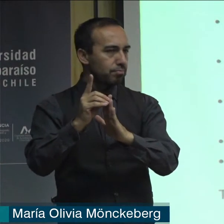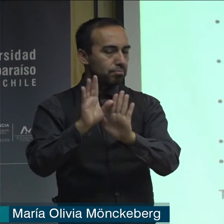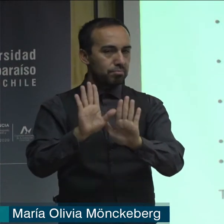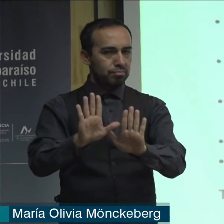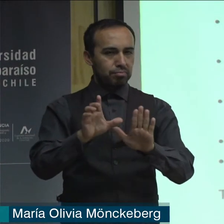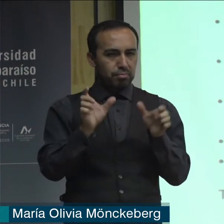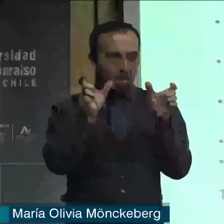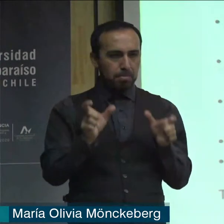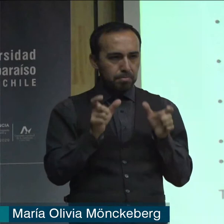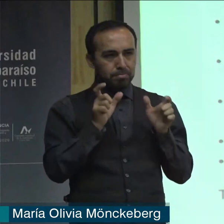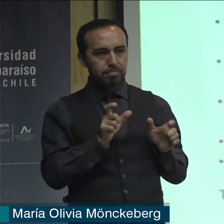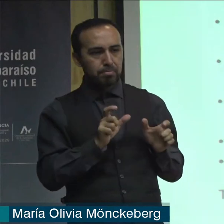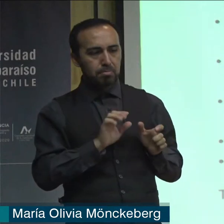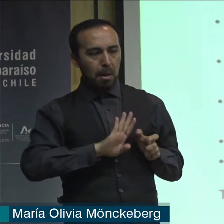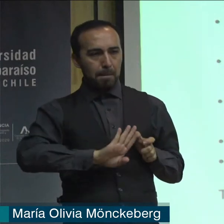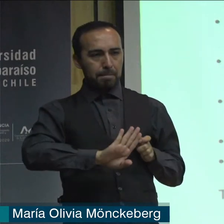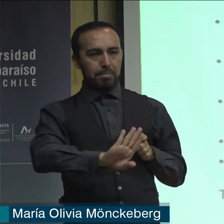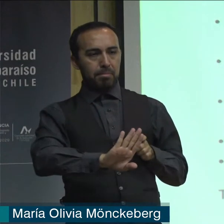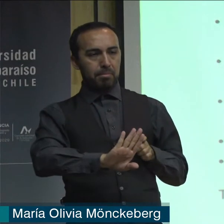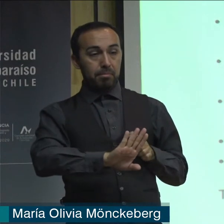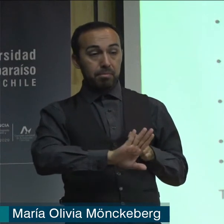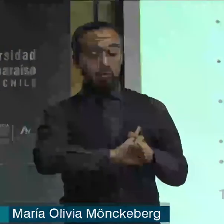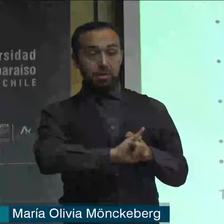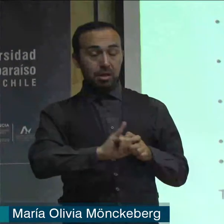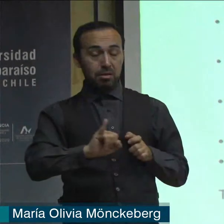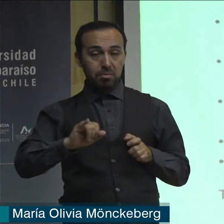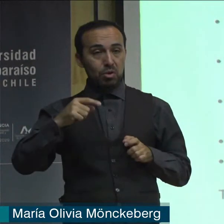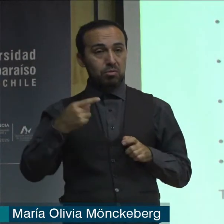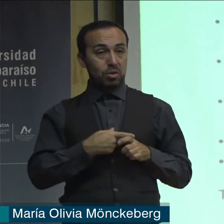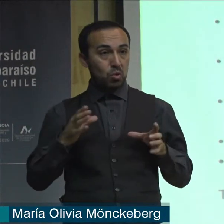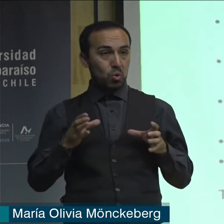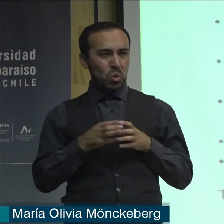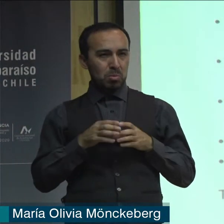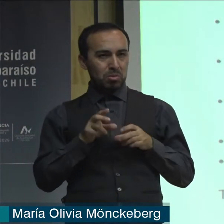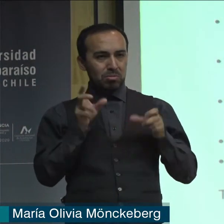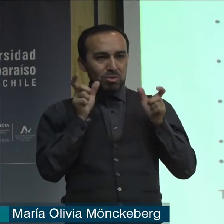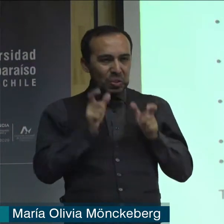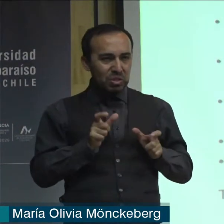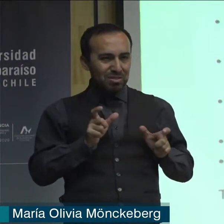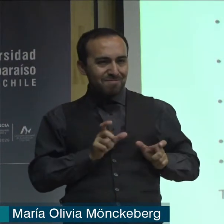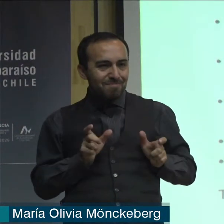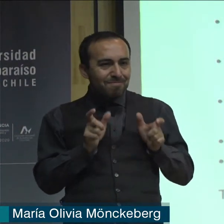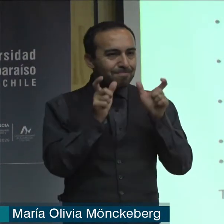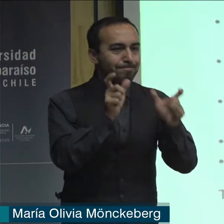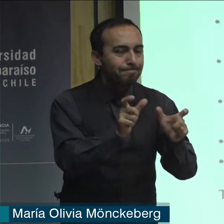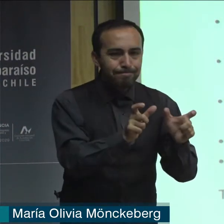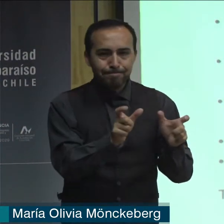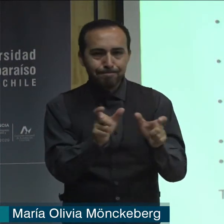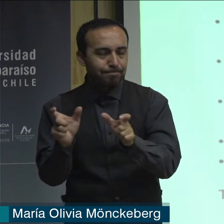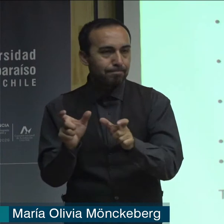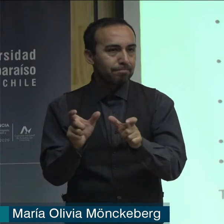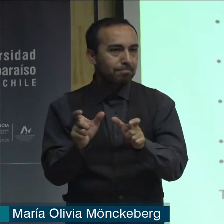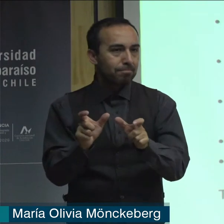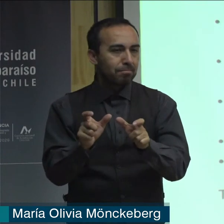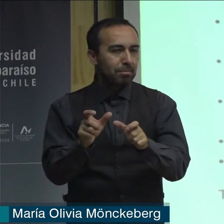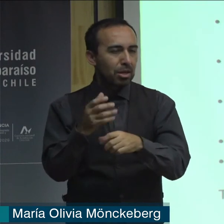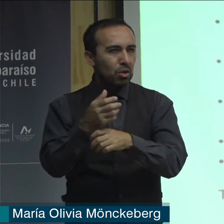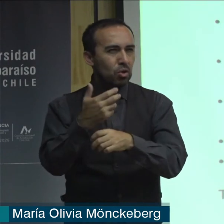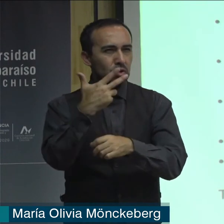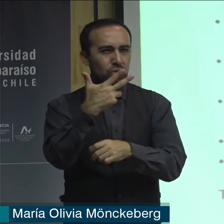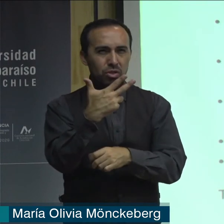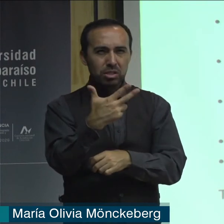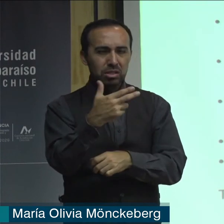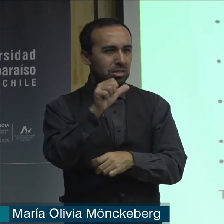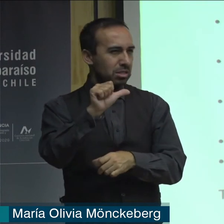y luego vuelven y cuando vuelven que fue ya tipo 86 87